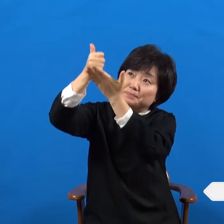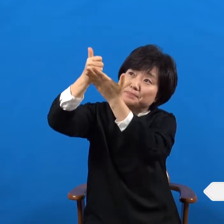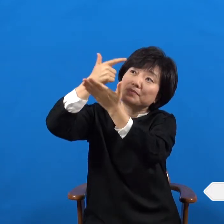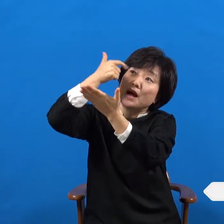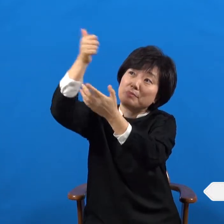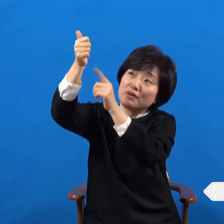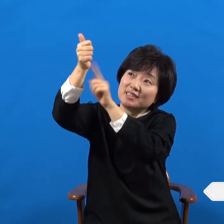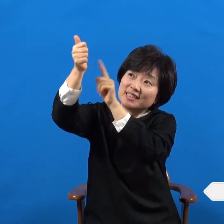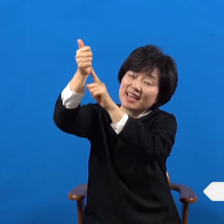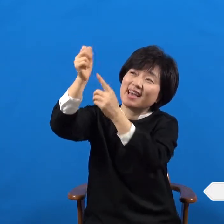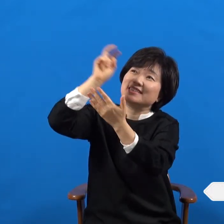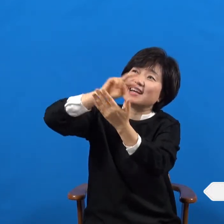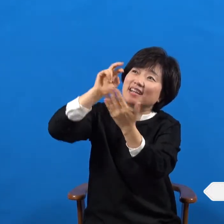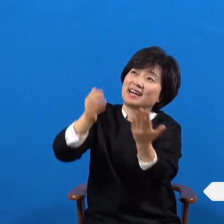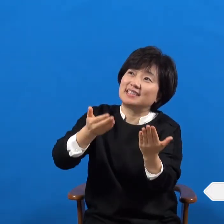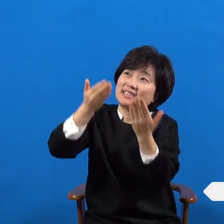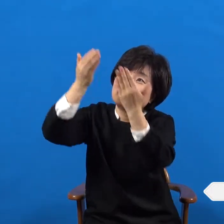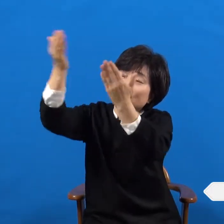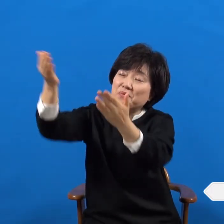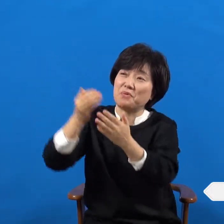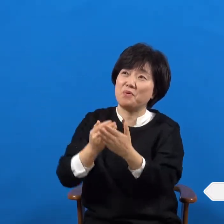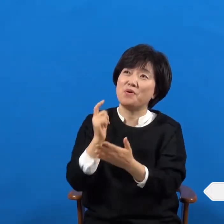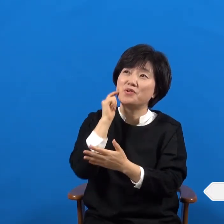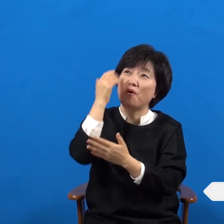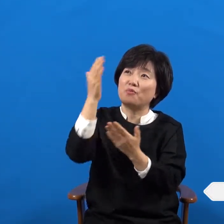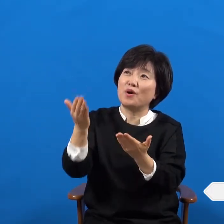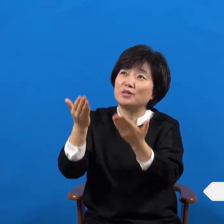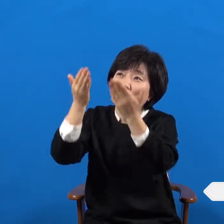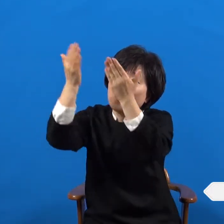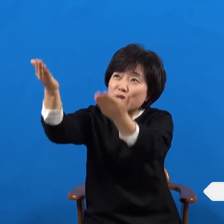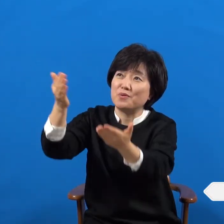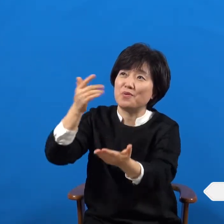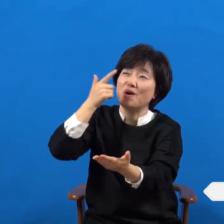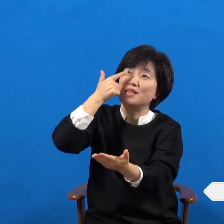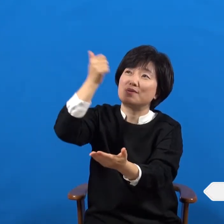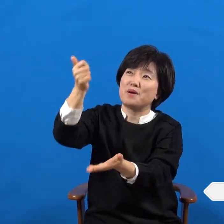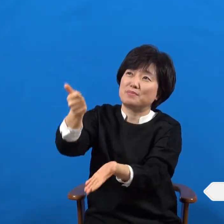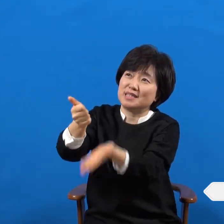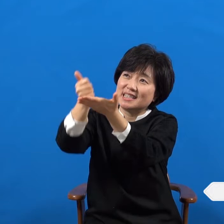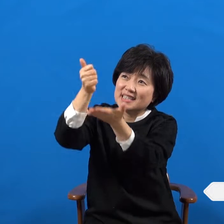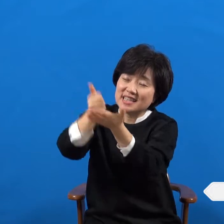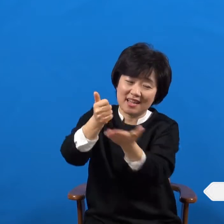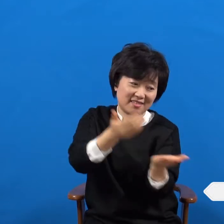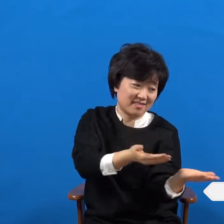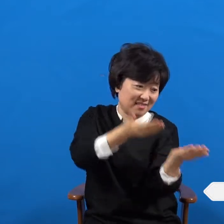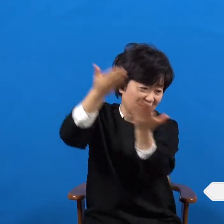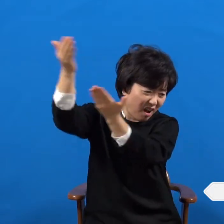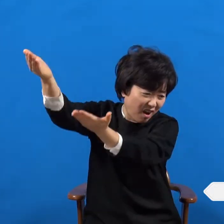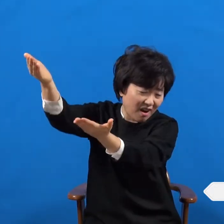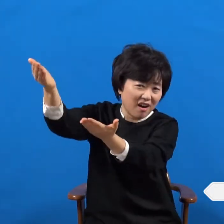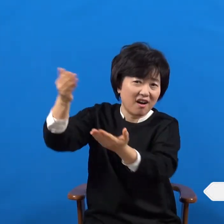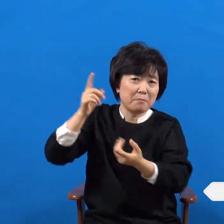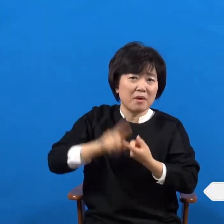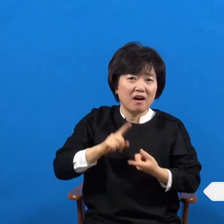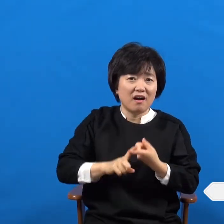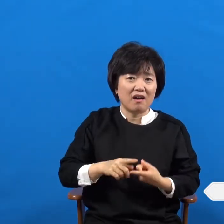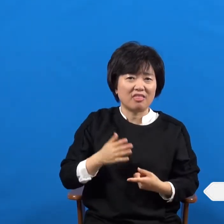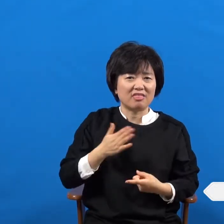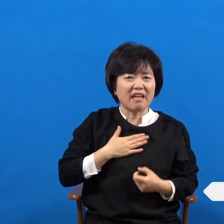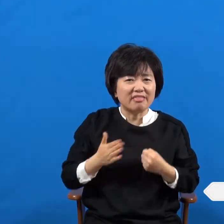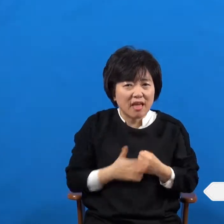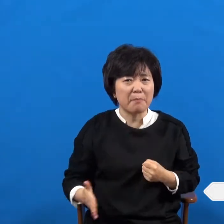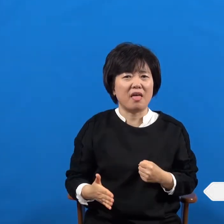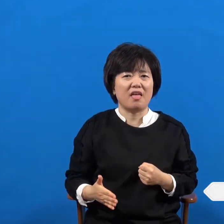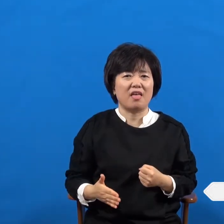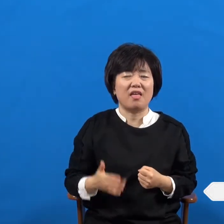찬양하고 영광을 돌리고 칭찬하라고 하셨는데 우리 때문에 과연